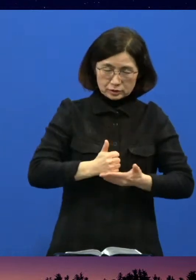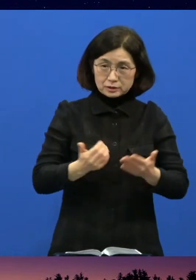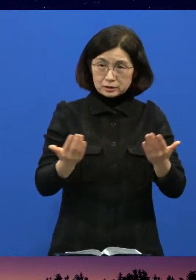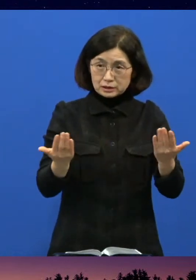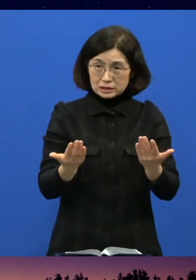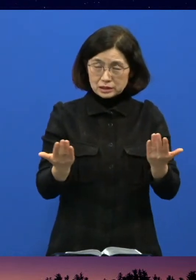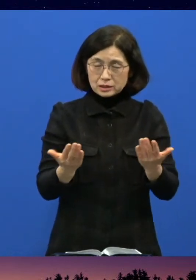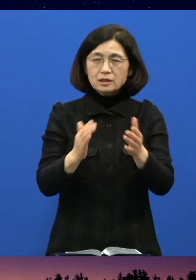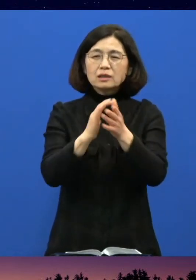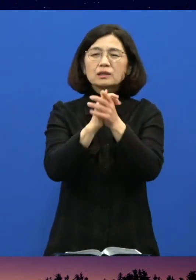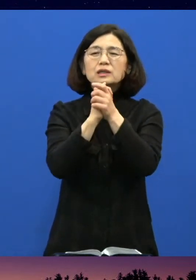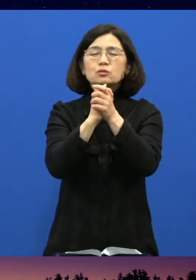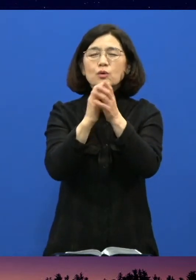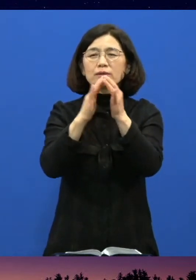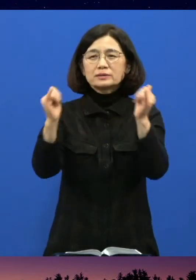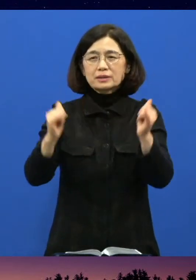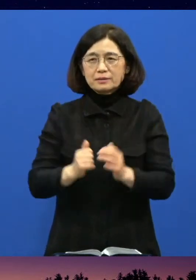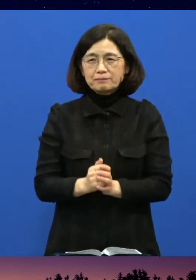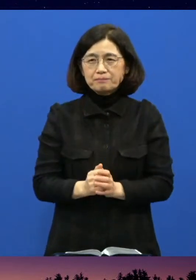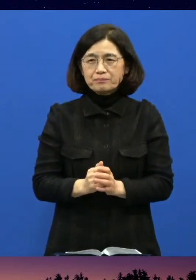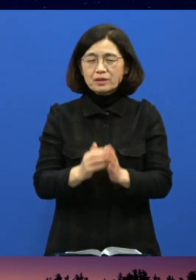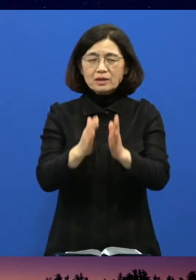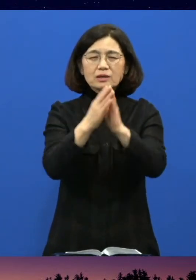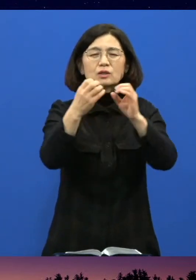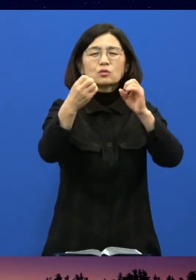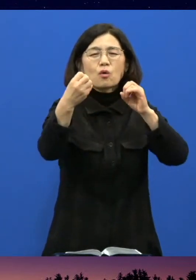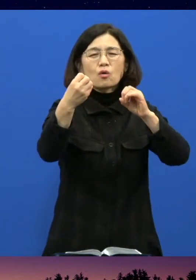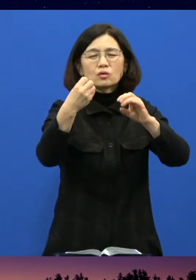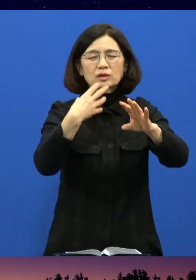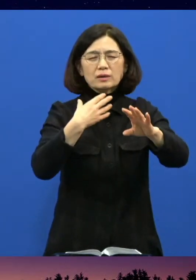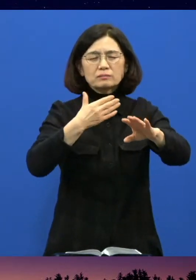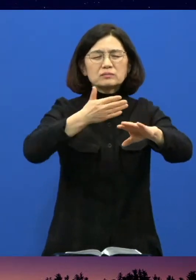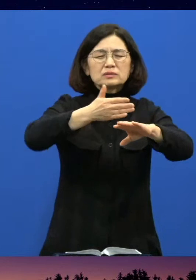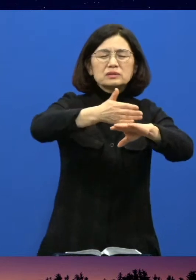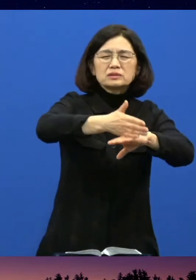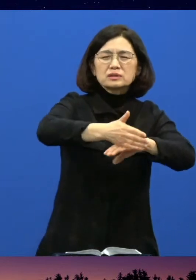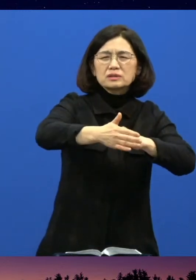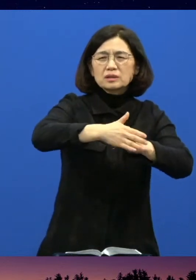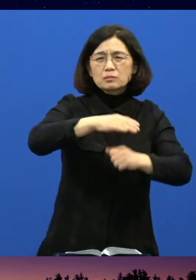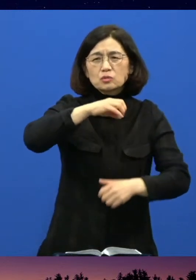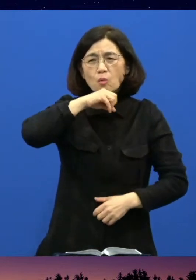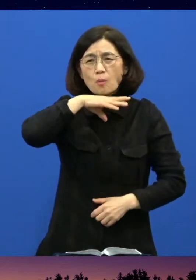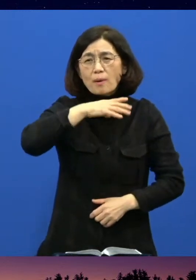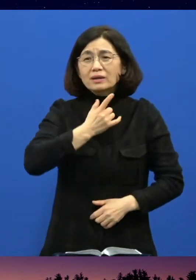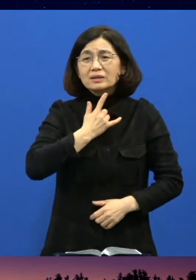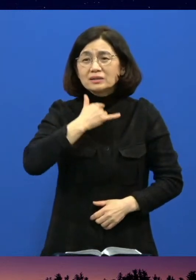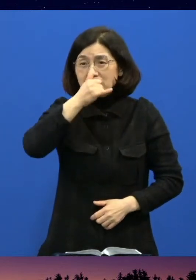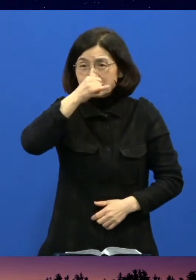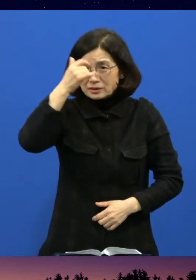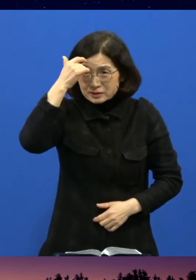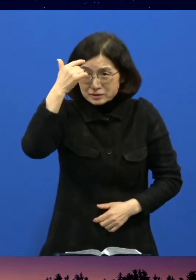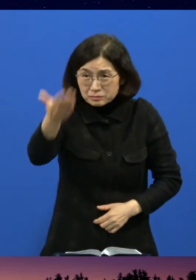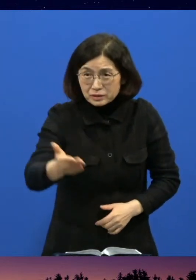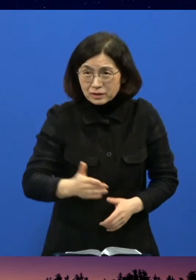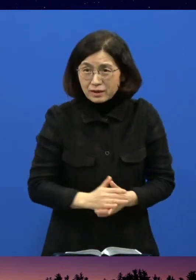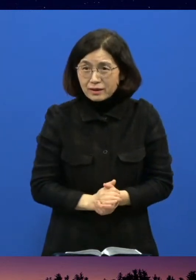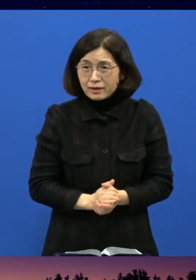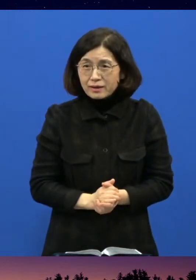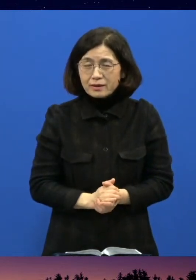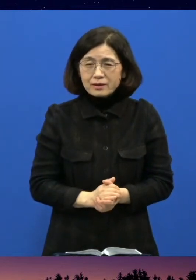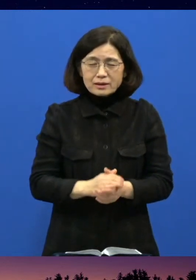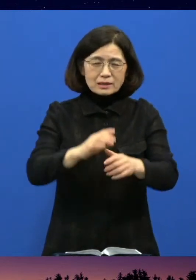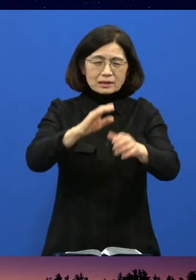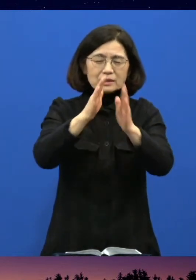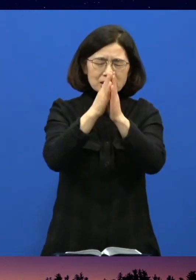여러분, 응답이 지체된다고 원망한 적이 있습니까? 여러분, 원망하지 마십시오. 오히려 감사하셔야 돼요. 이 기도가 길어지면서